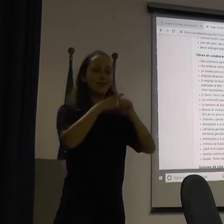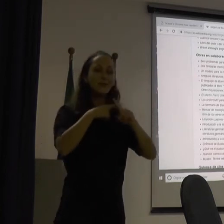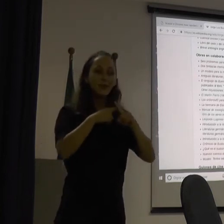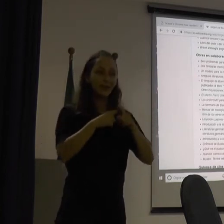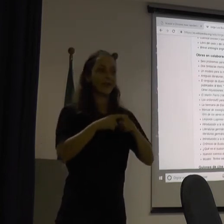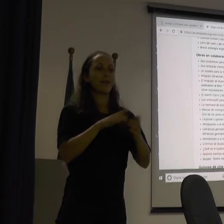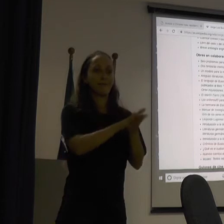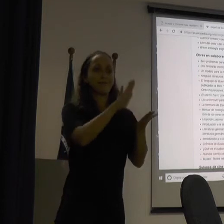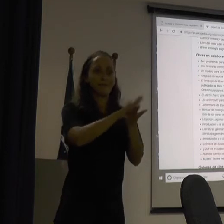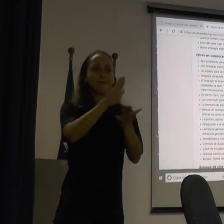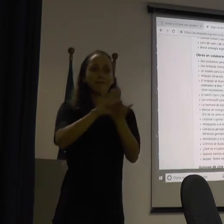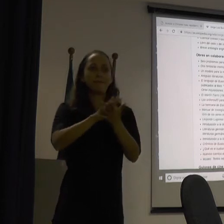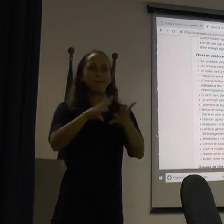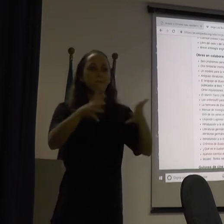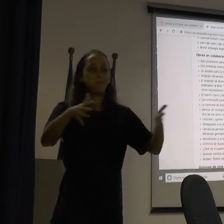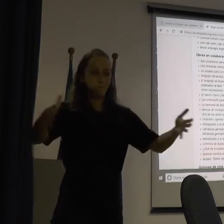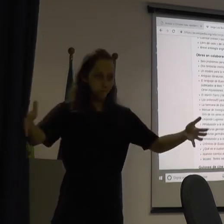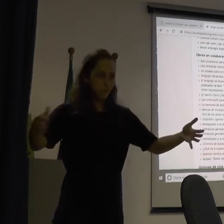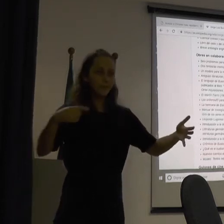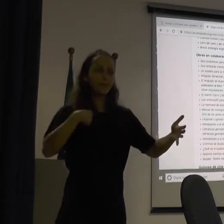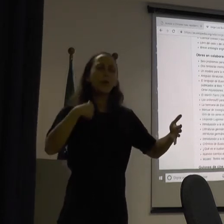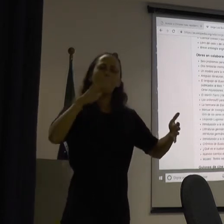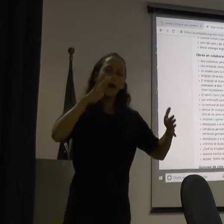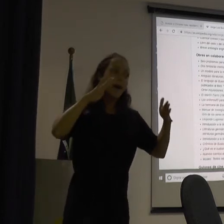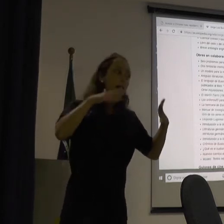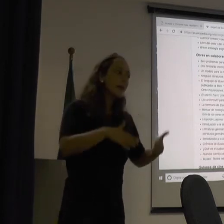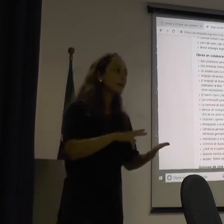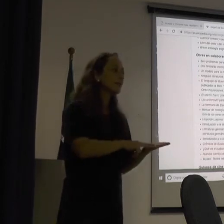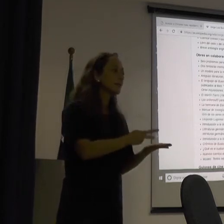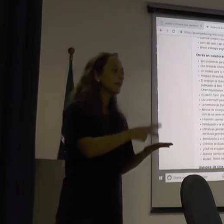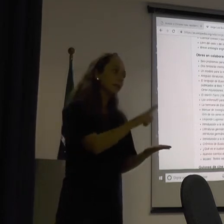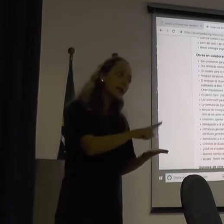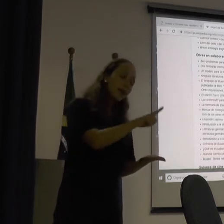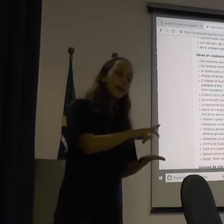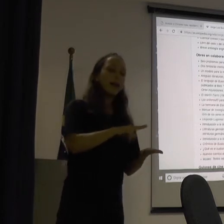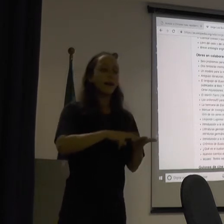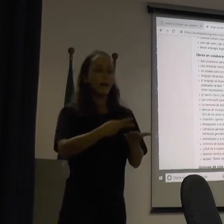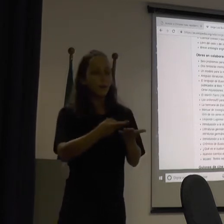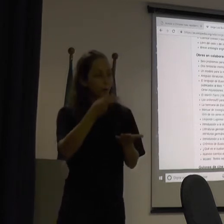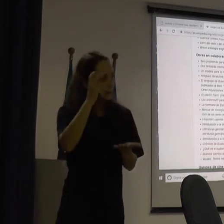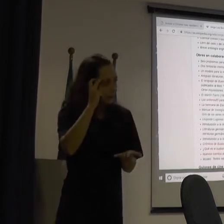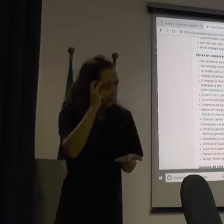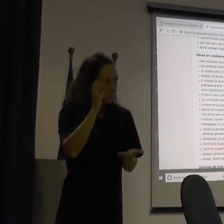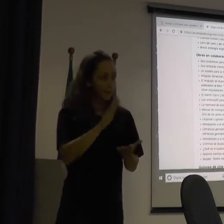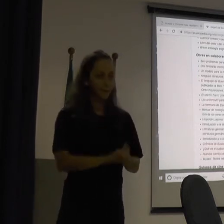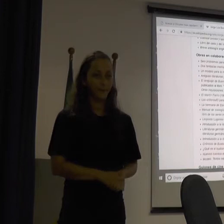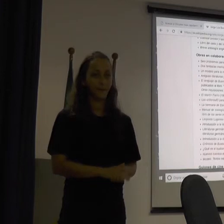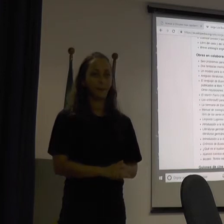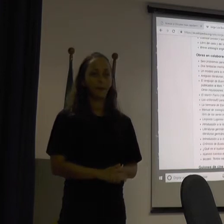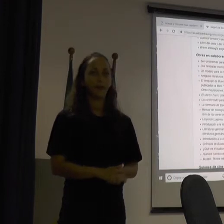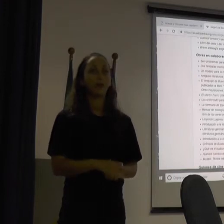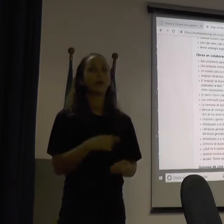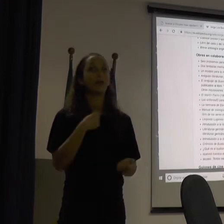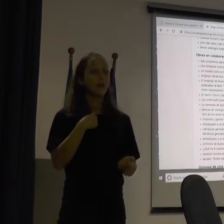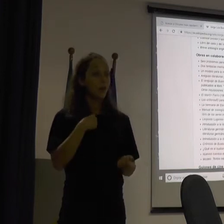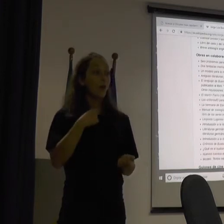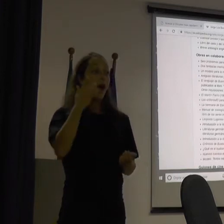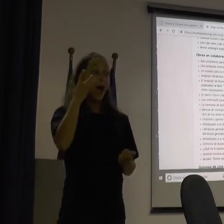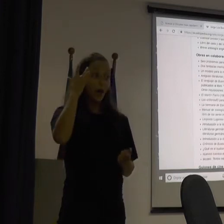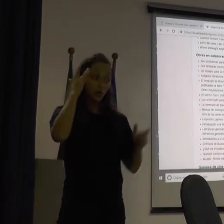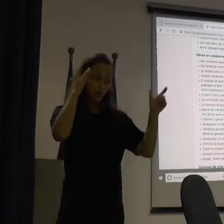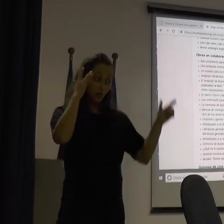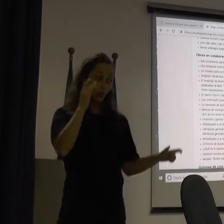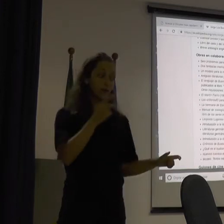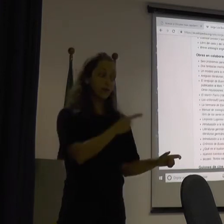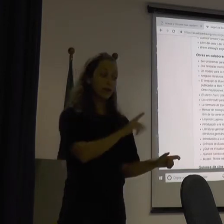e logicamente mais para a parte da tradução literária, cultural, né? Eu ainda acho a concepção do